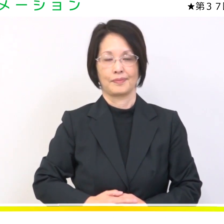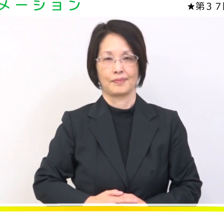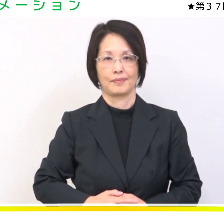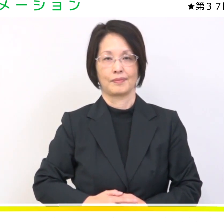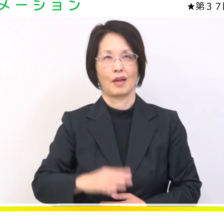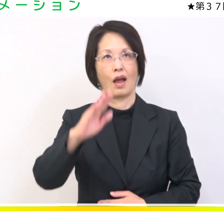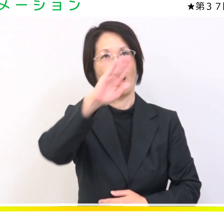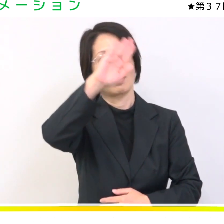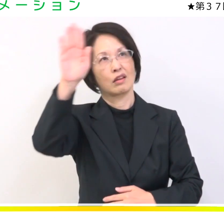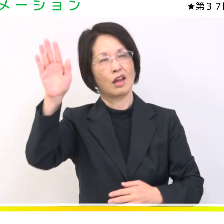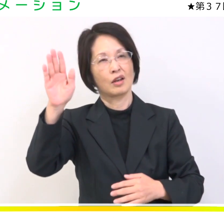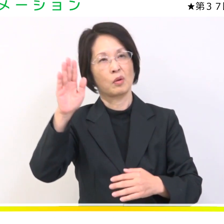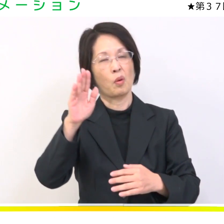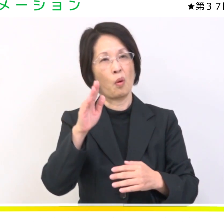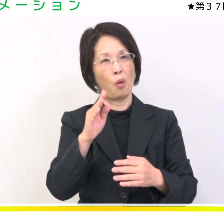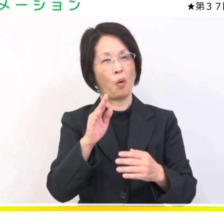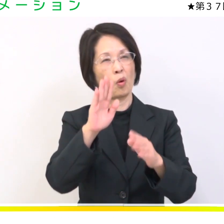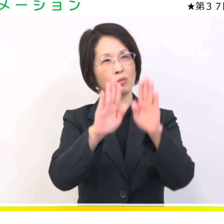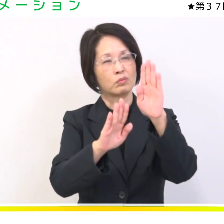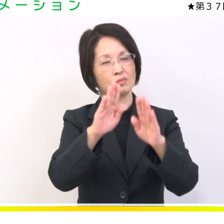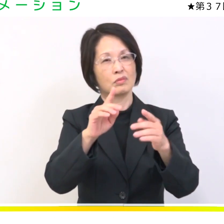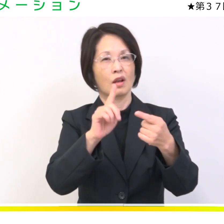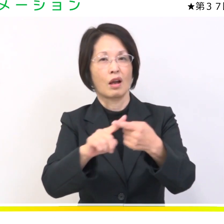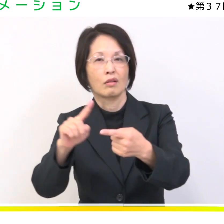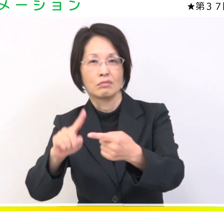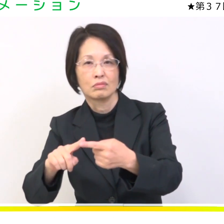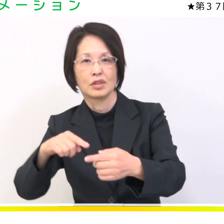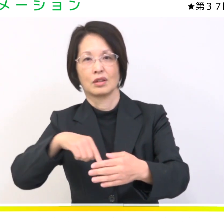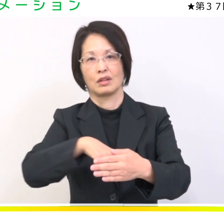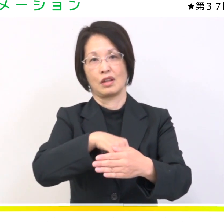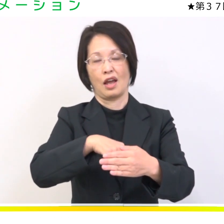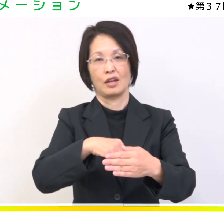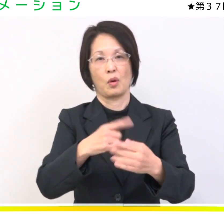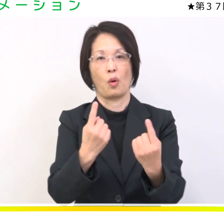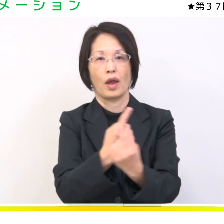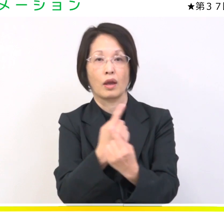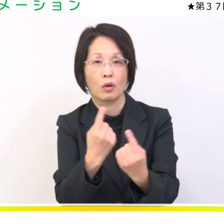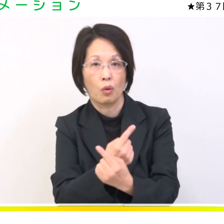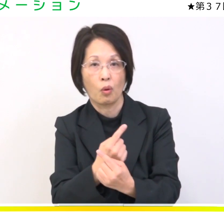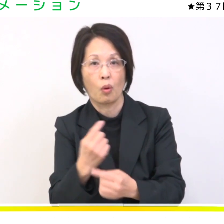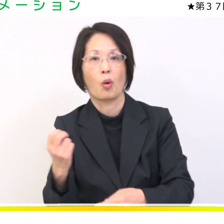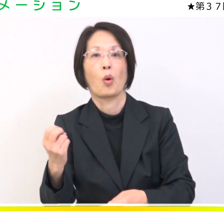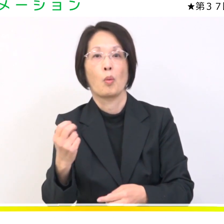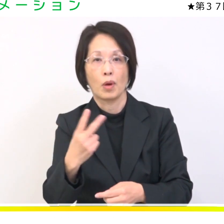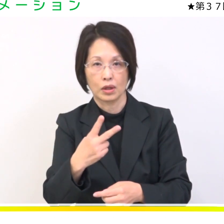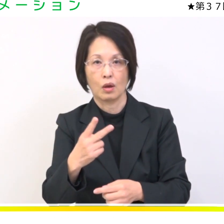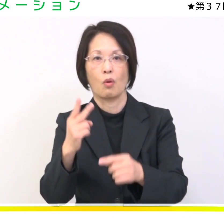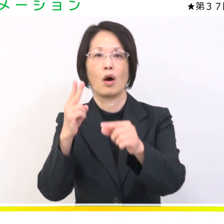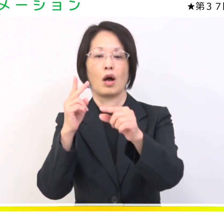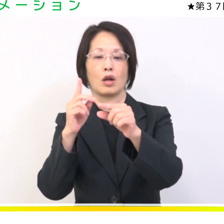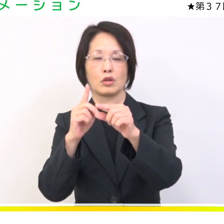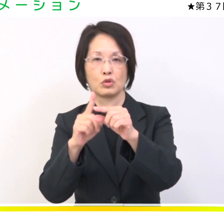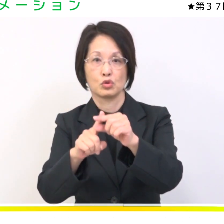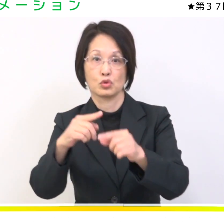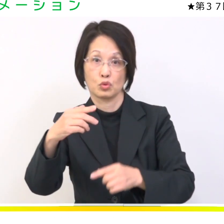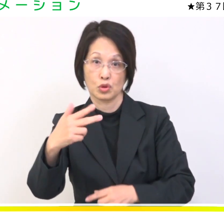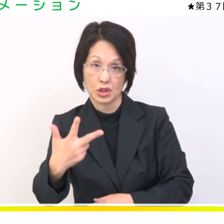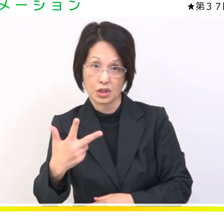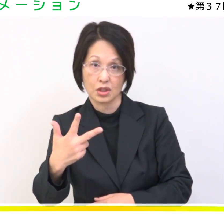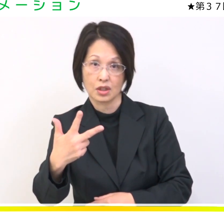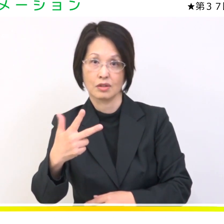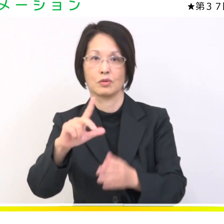天候などにより内容を変更または中止する場合があります